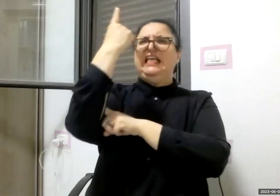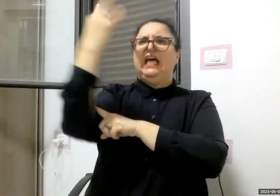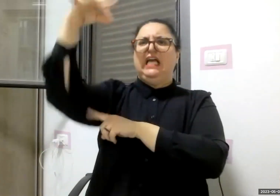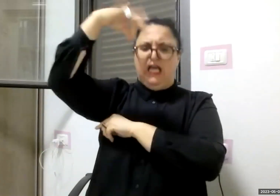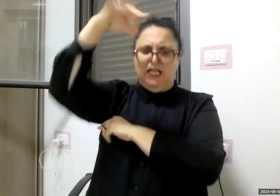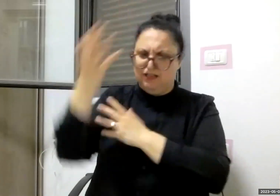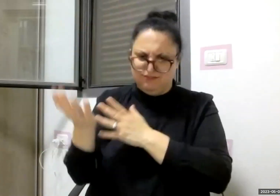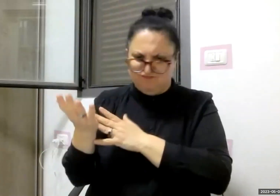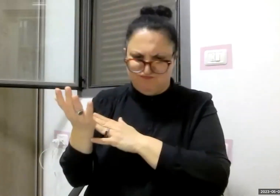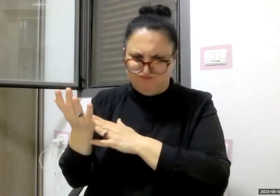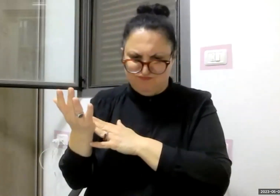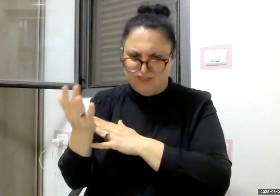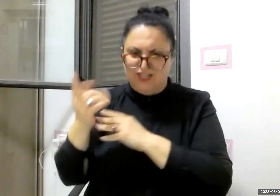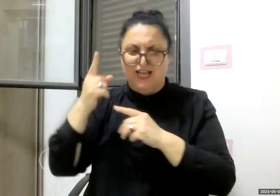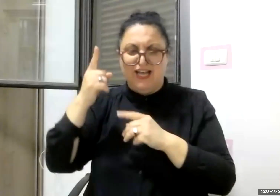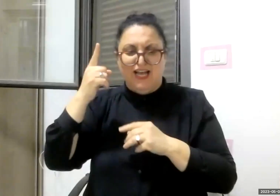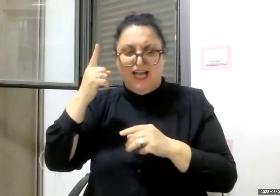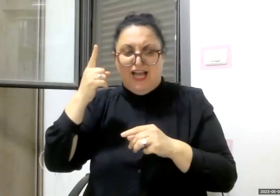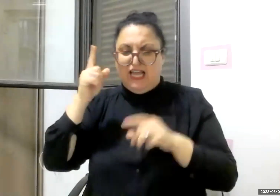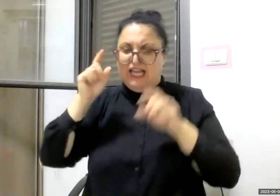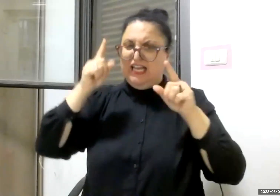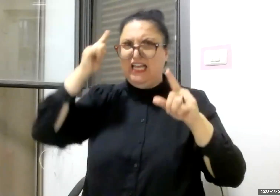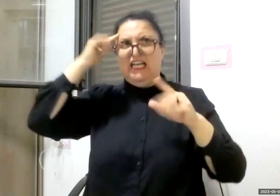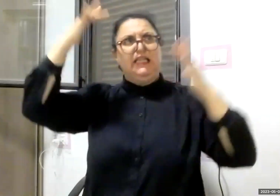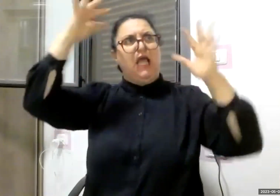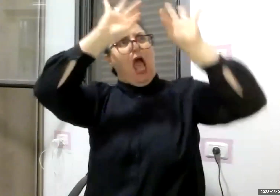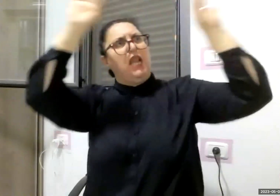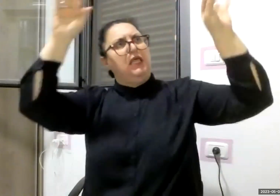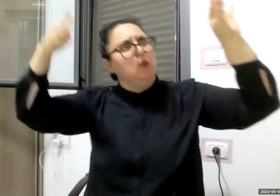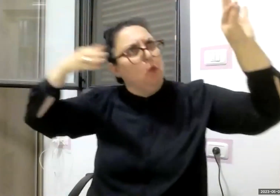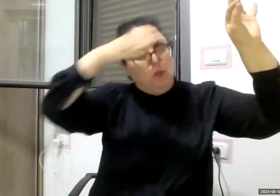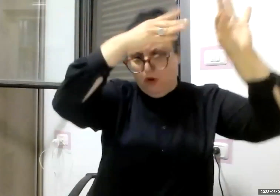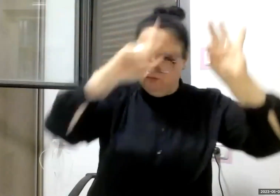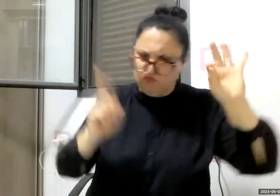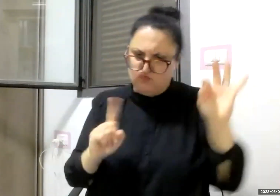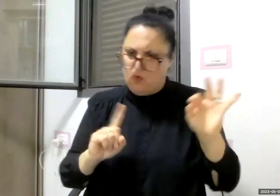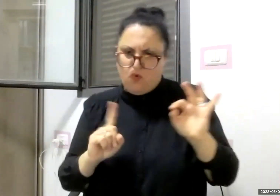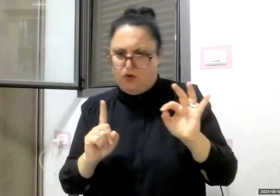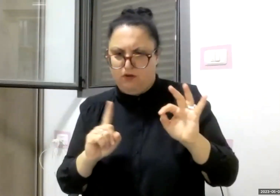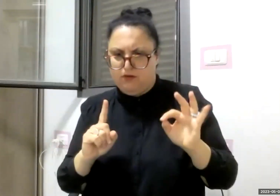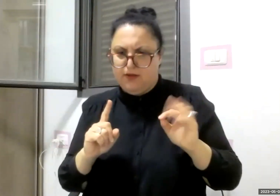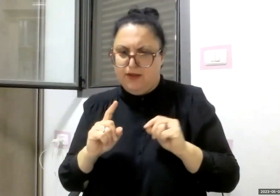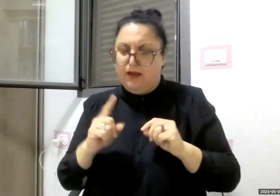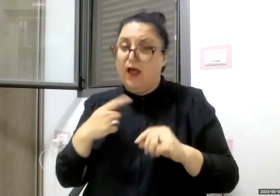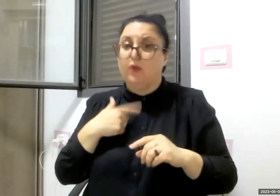יחידי שכפוי עלינו שהוא נתפס כאידיאלי